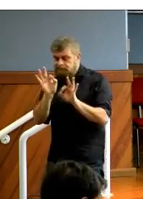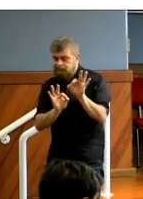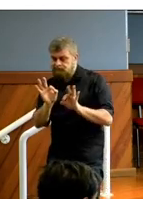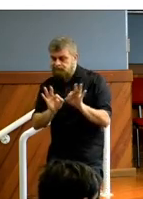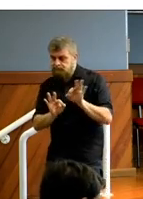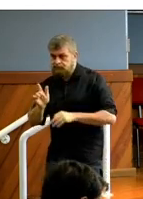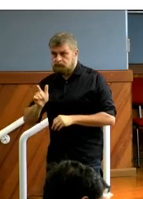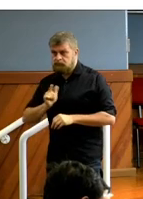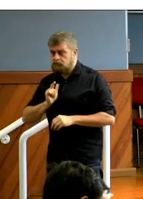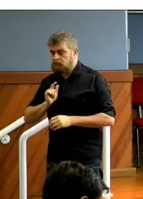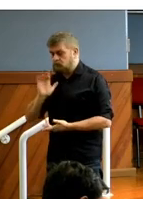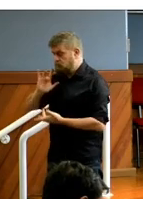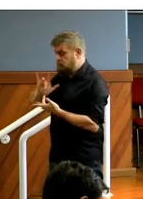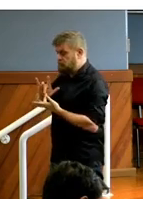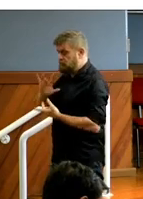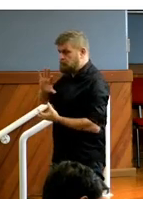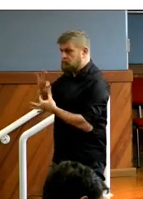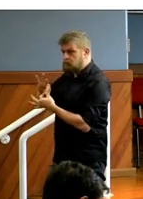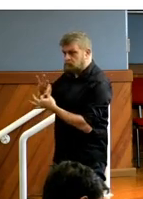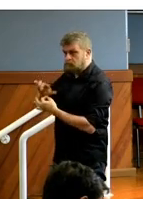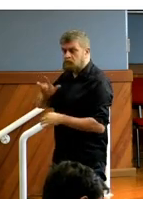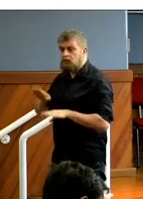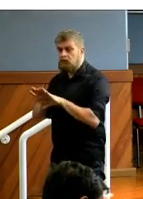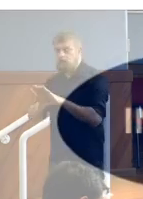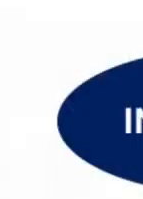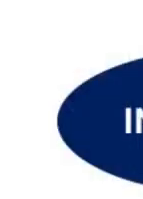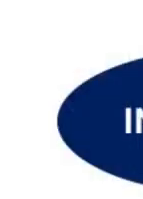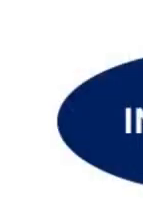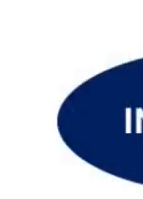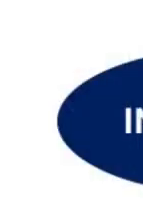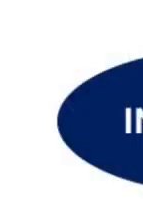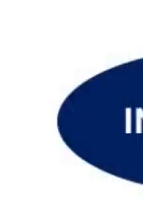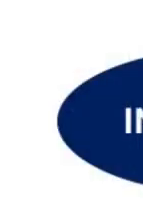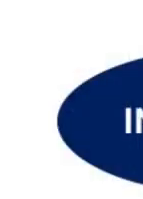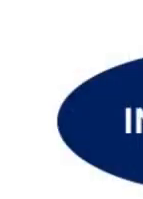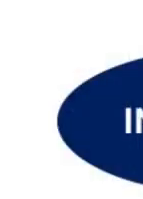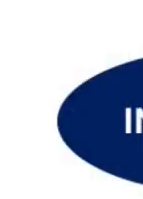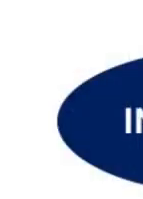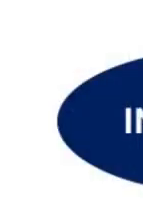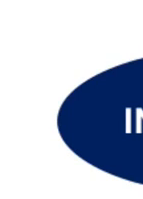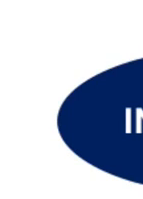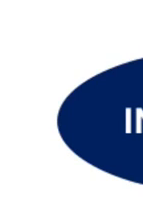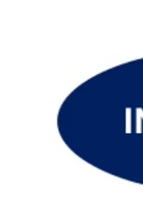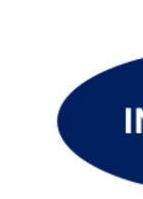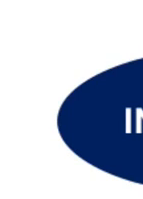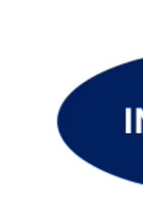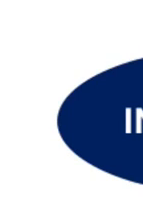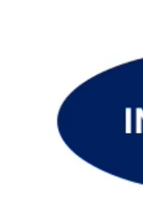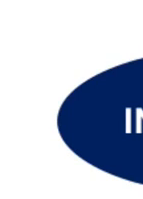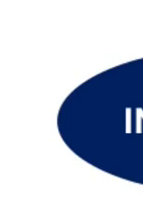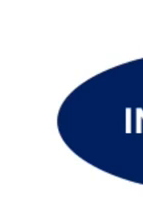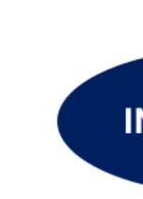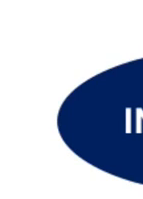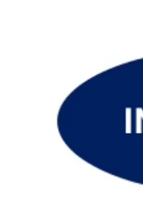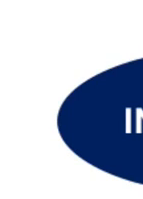de um olhar integrado e um olhar abrangente sobre tudo aquilo que a gente faz. Então, não adianta querer fazer documentação